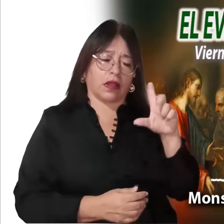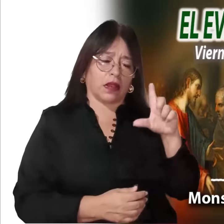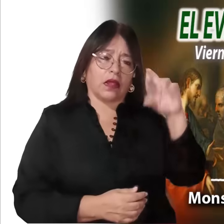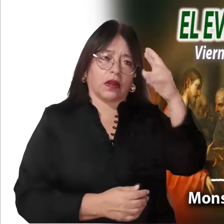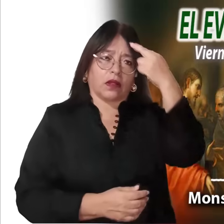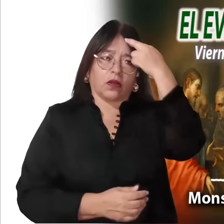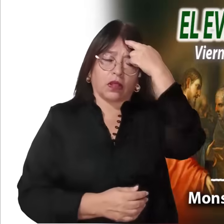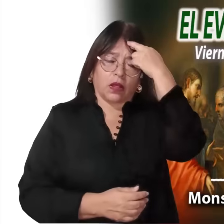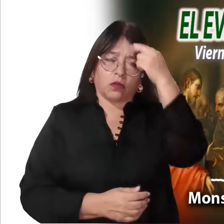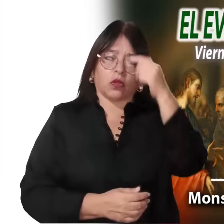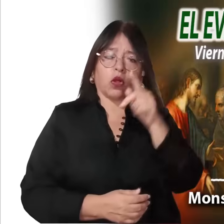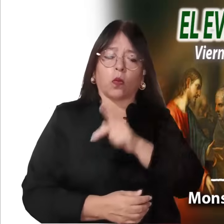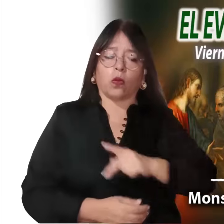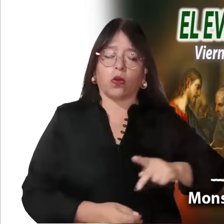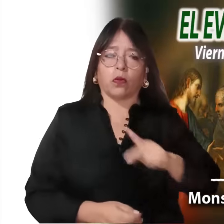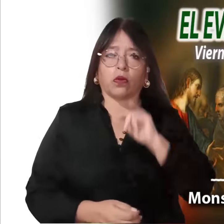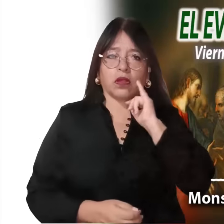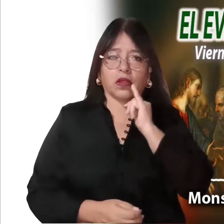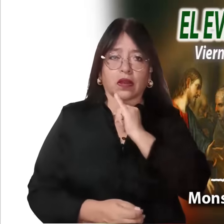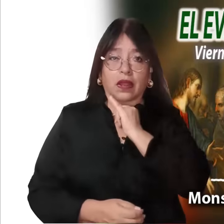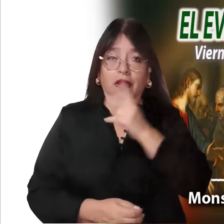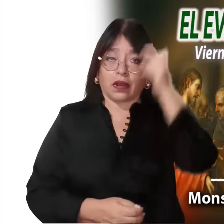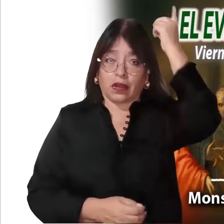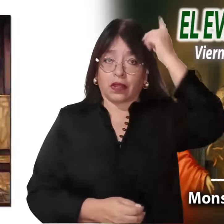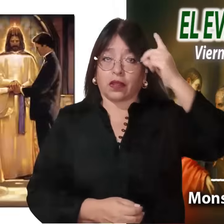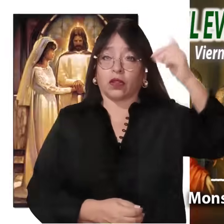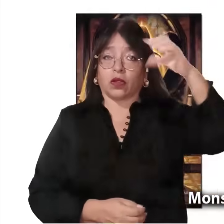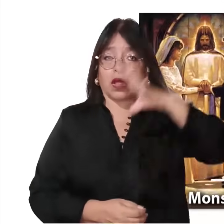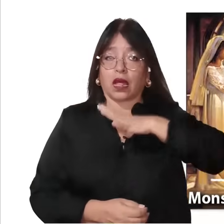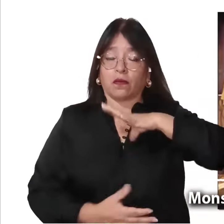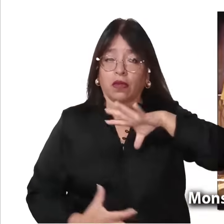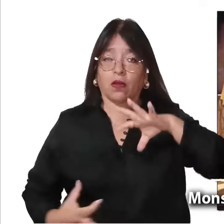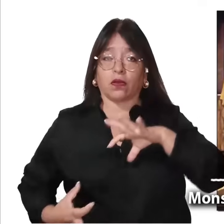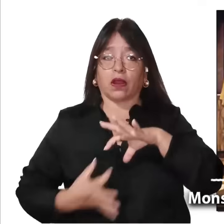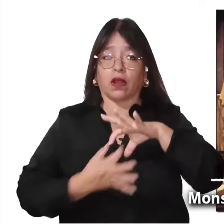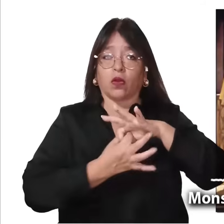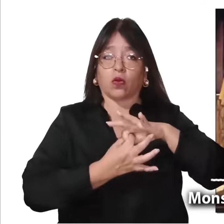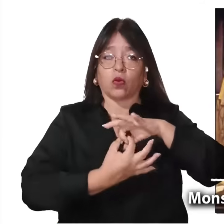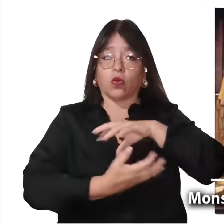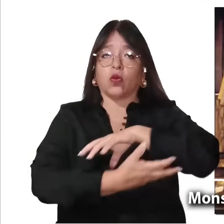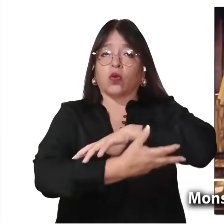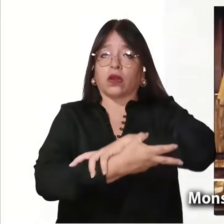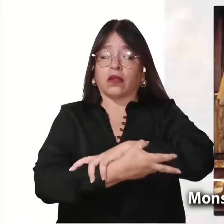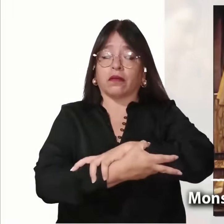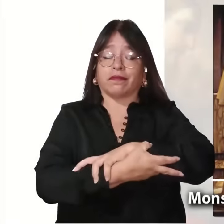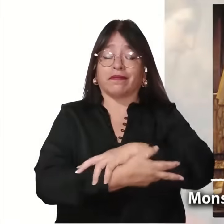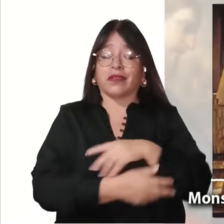pueblo. Ciertamente Israel en muchas ocasiones olvidó esta alianza y se prostituyó.